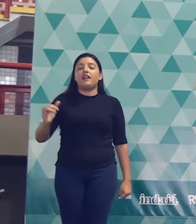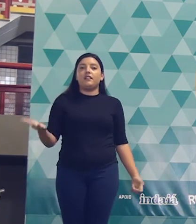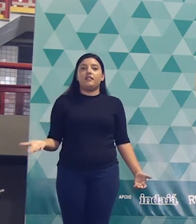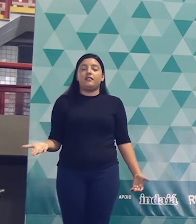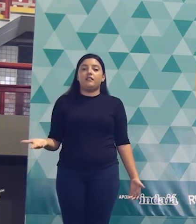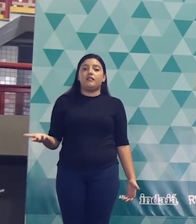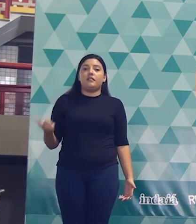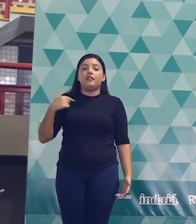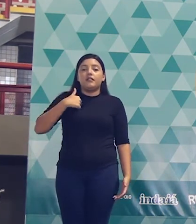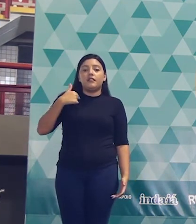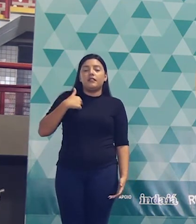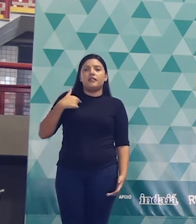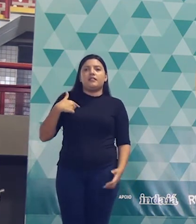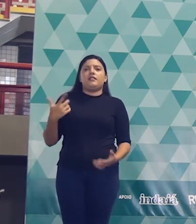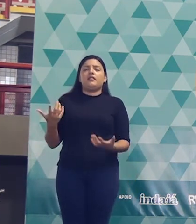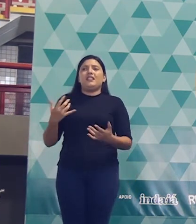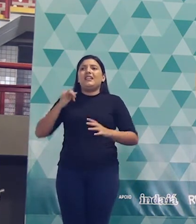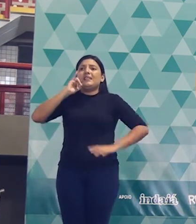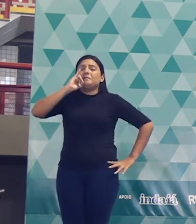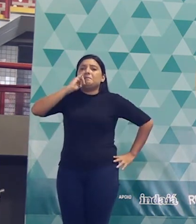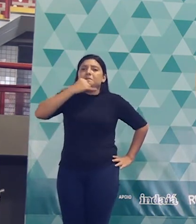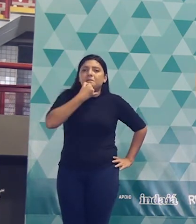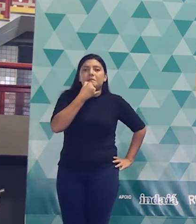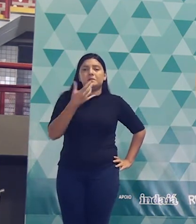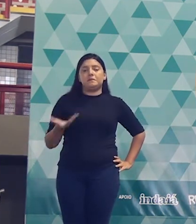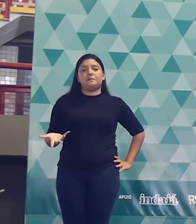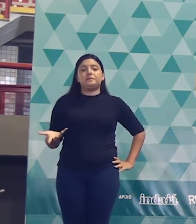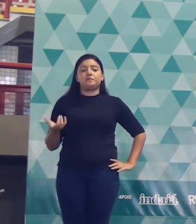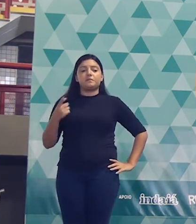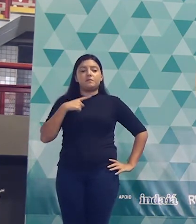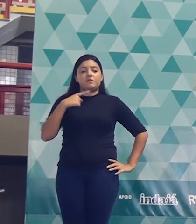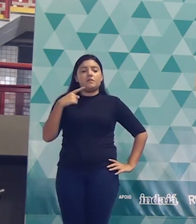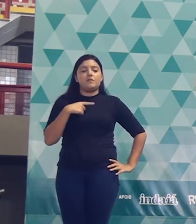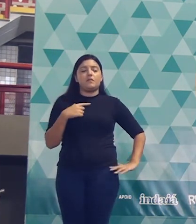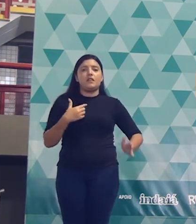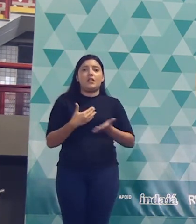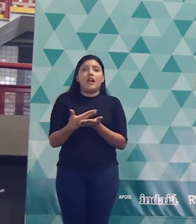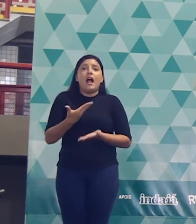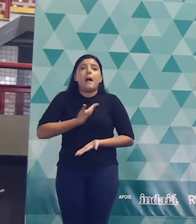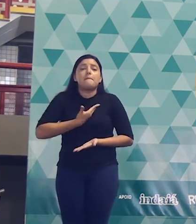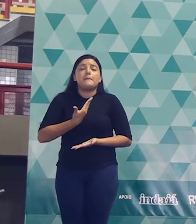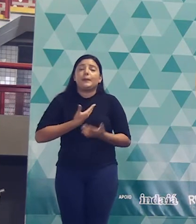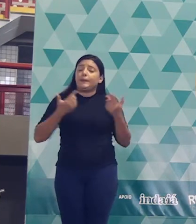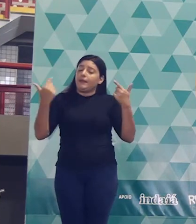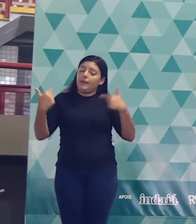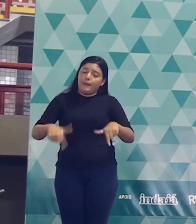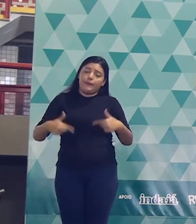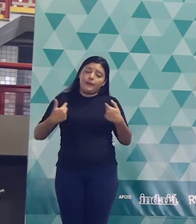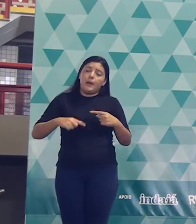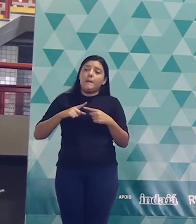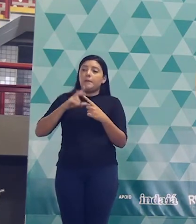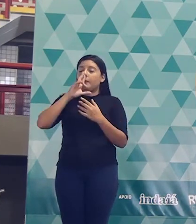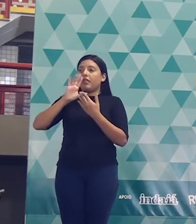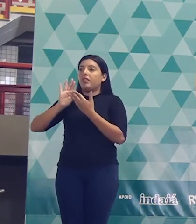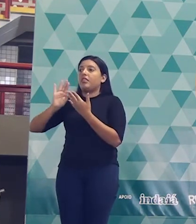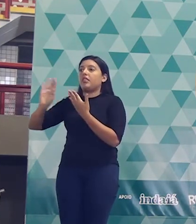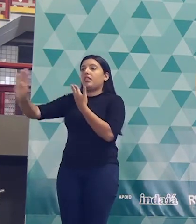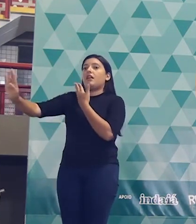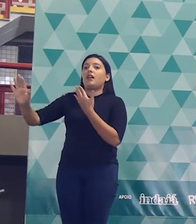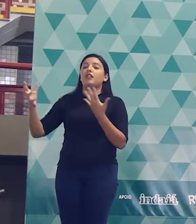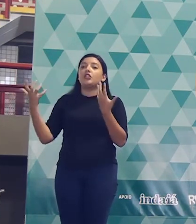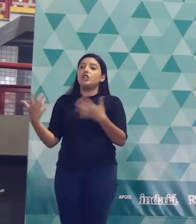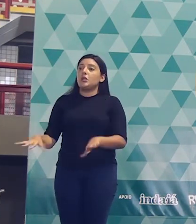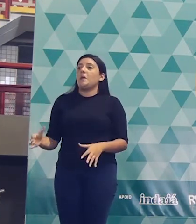outros, ficou muito triste. Ele se viu naquele instante sem amigos, porque os amigos se afastam, ninguém queria ficar perto de